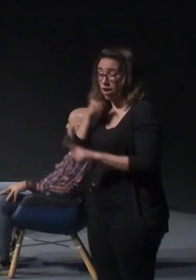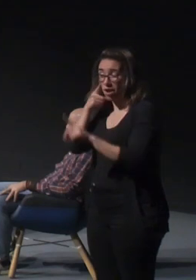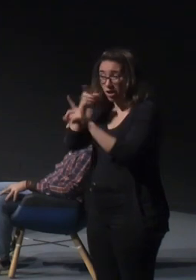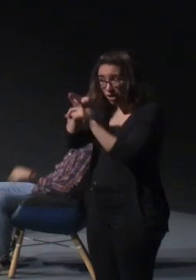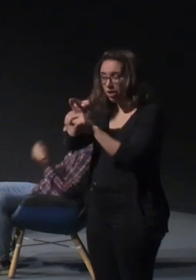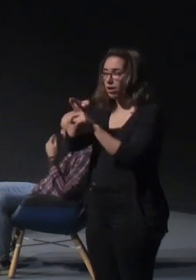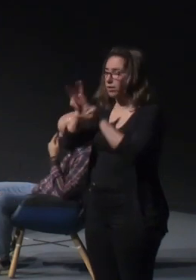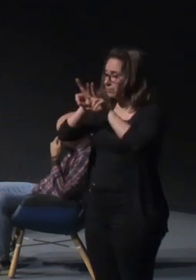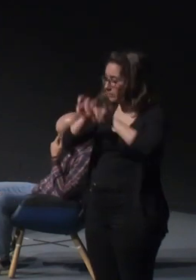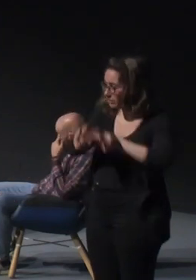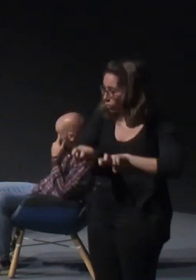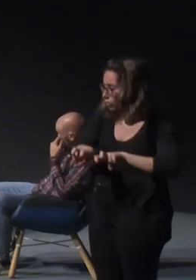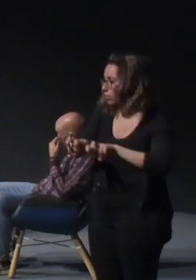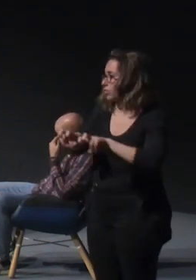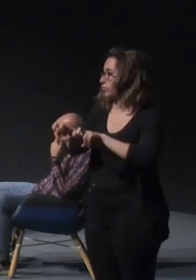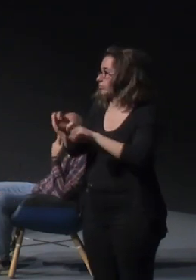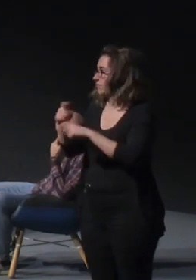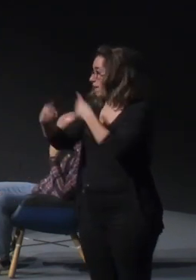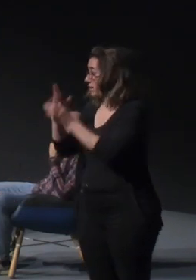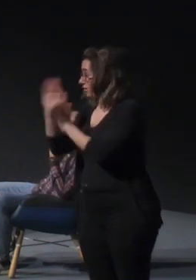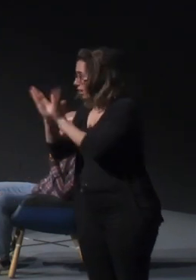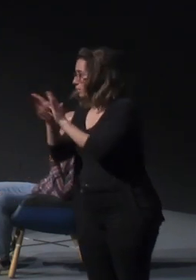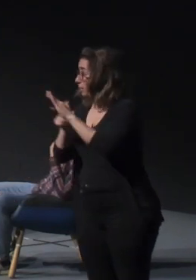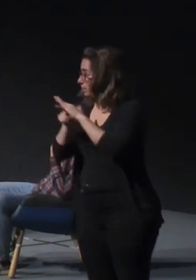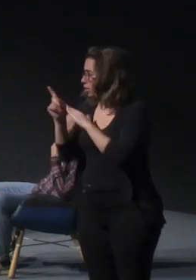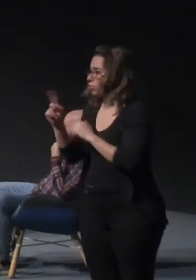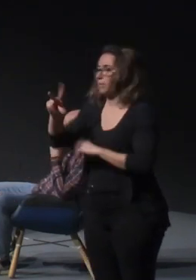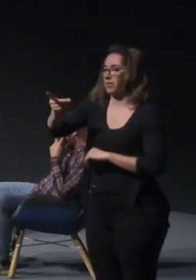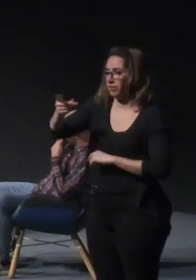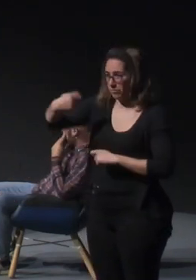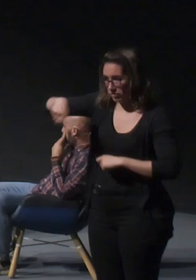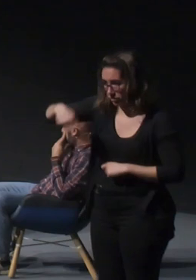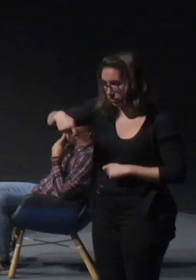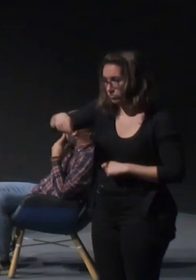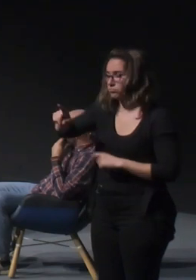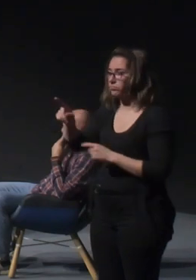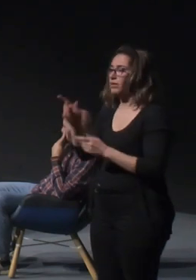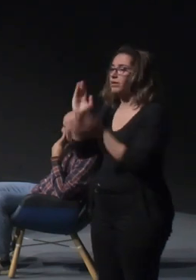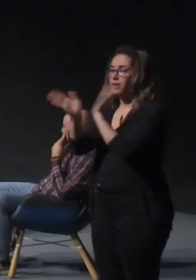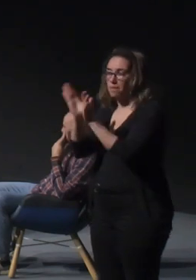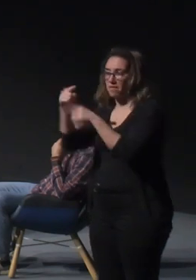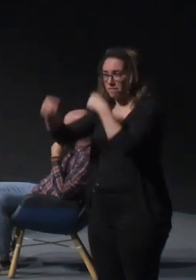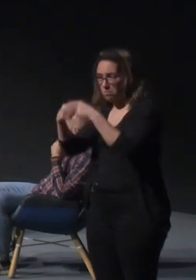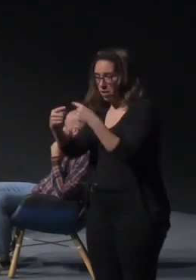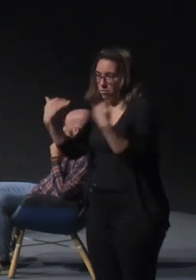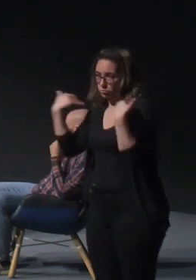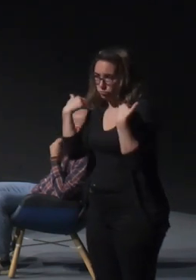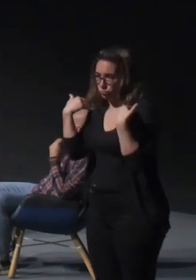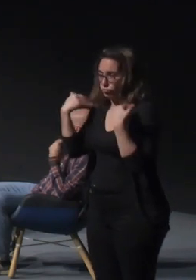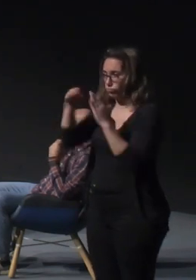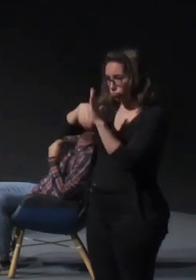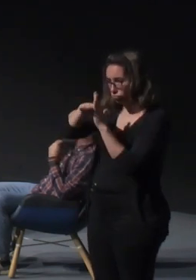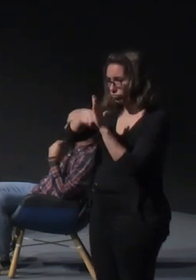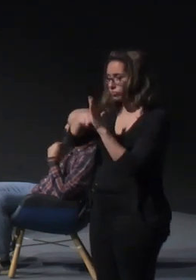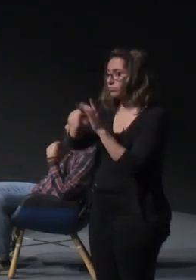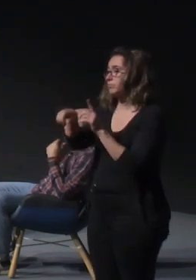y Desarrollo de la Terapia Familiar. También es director del Programa de Formación en Terapia Familiar y de Pareja, de